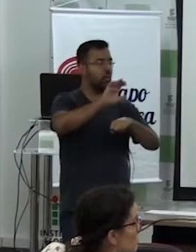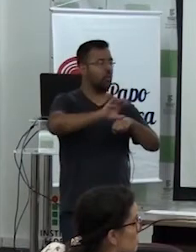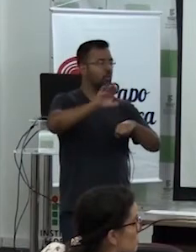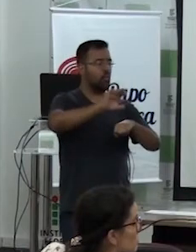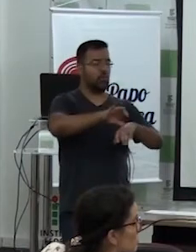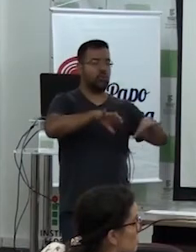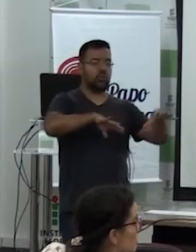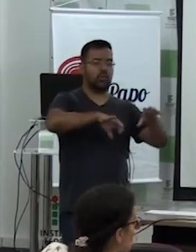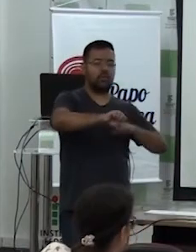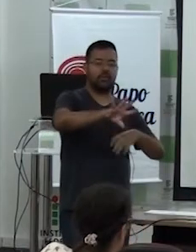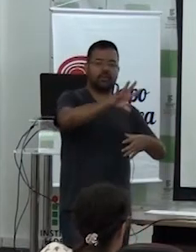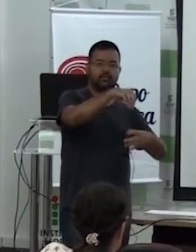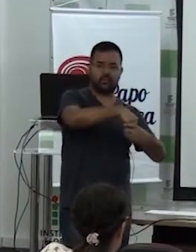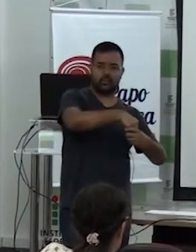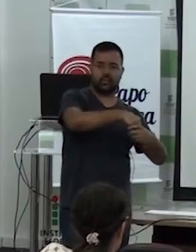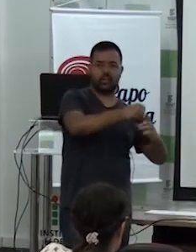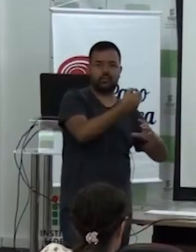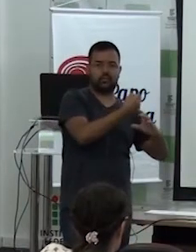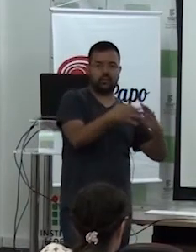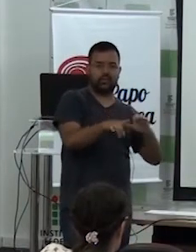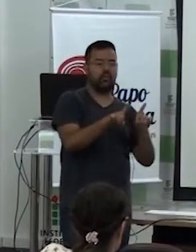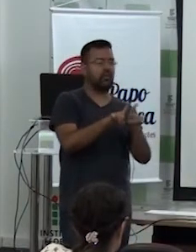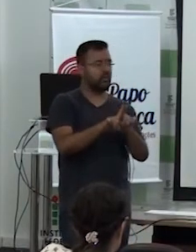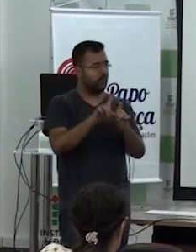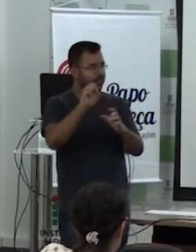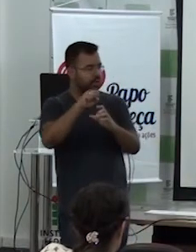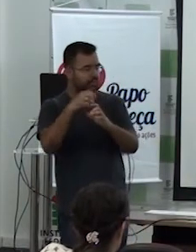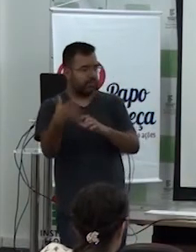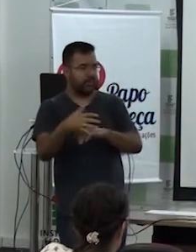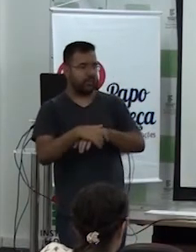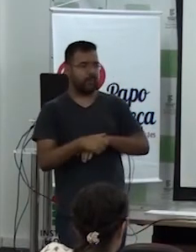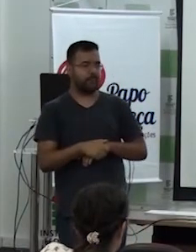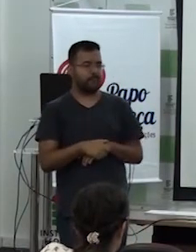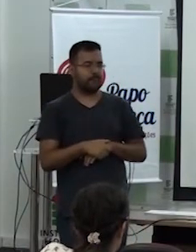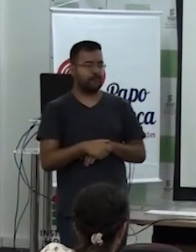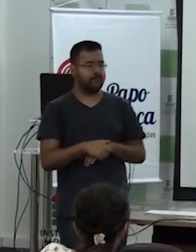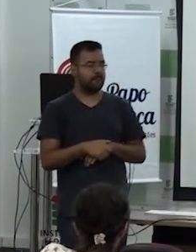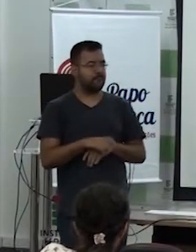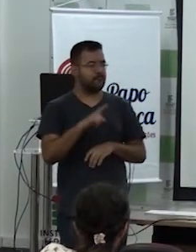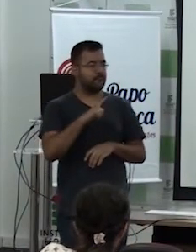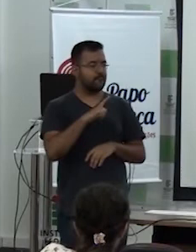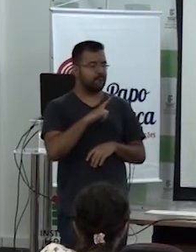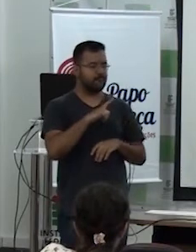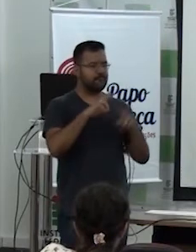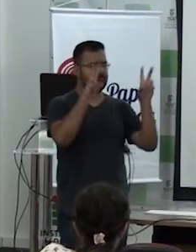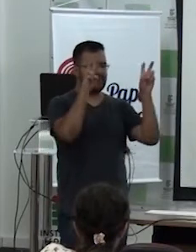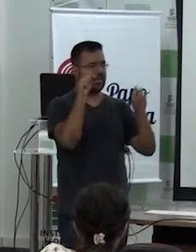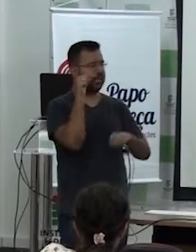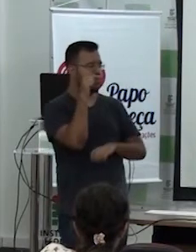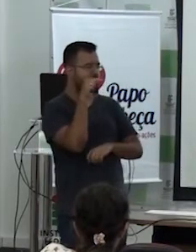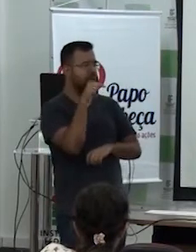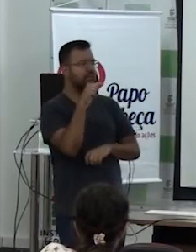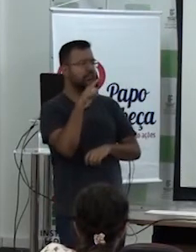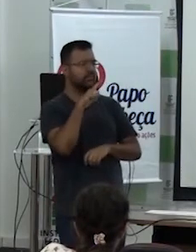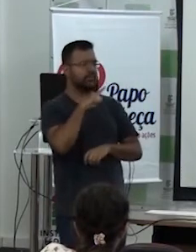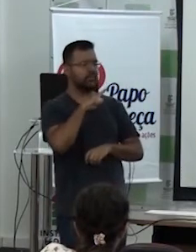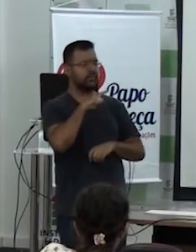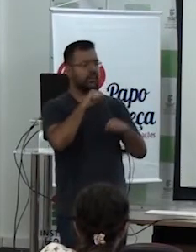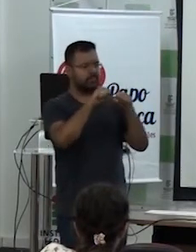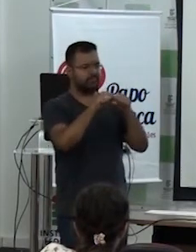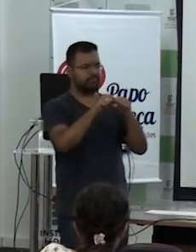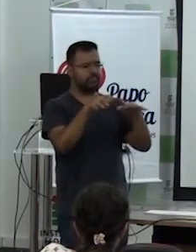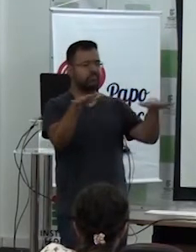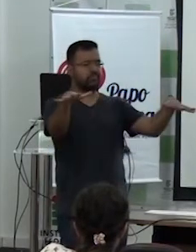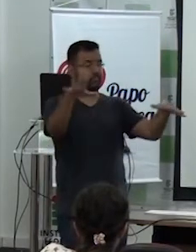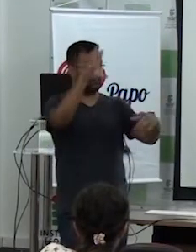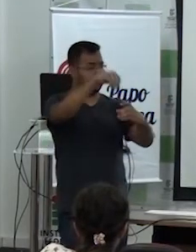caso de metodologias, ela promove vários cursos de formação interna e externa também. Tem esses cursos para então, é um tema que tem alcançado muito destaque